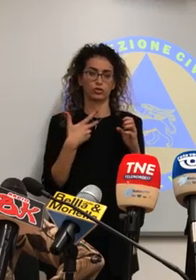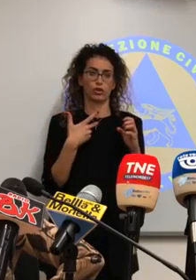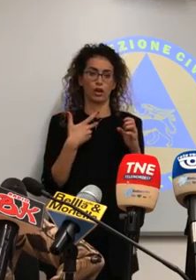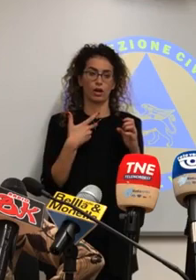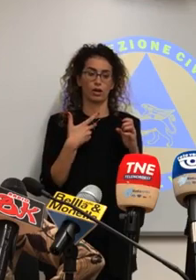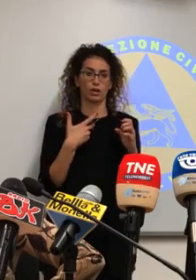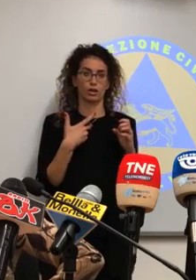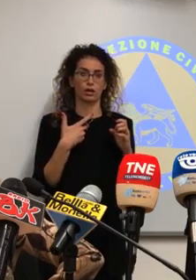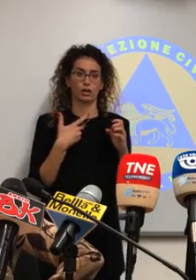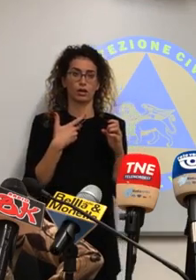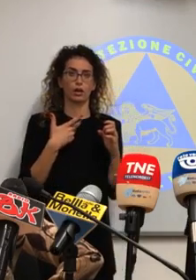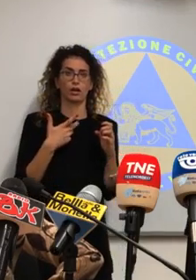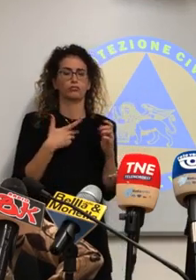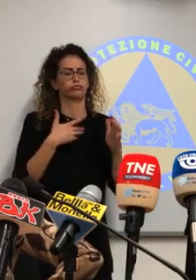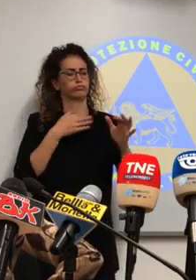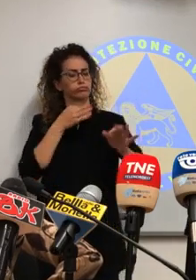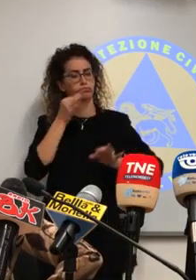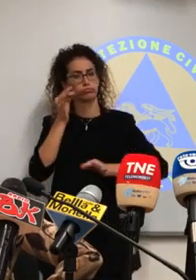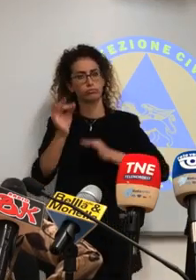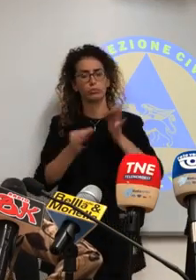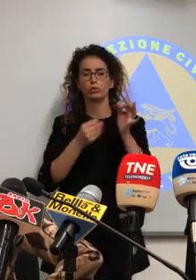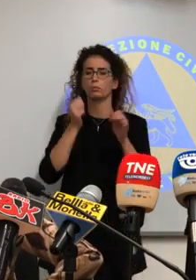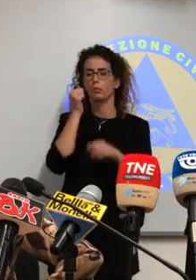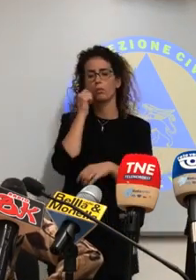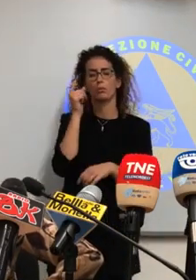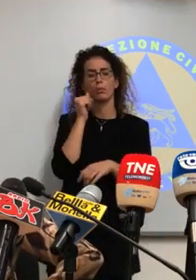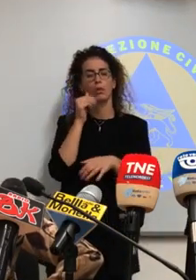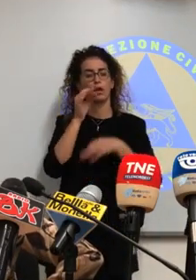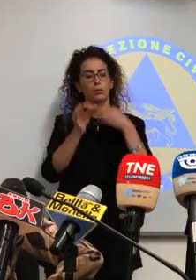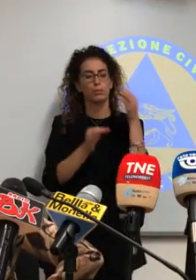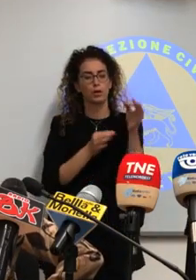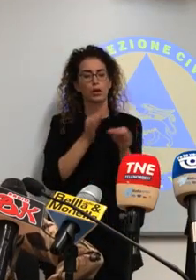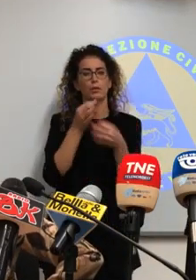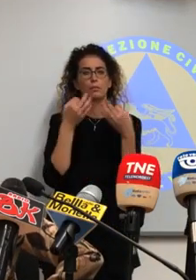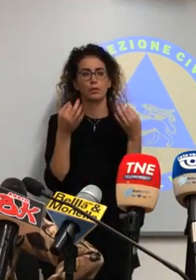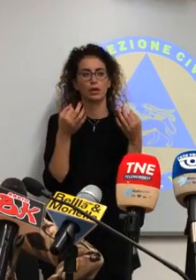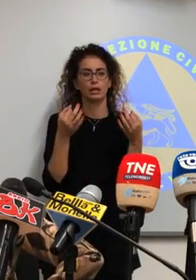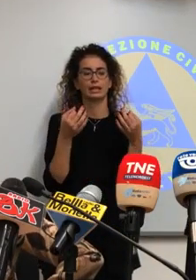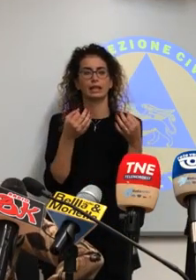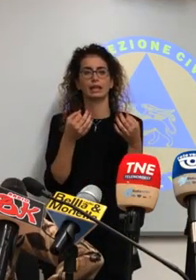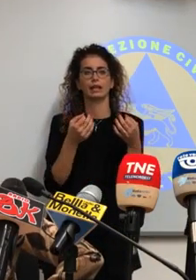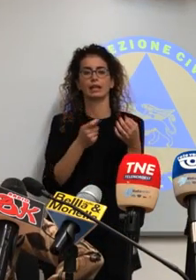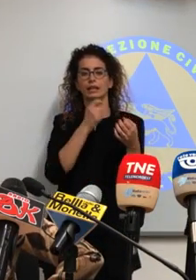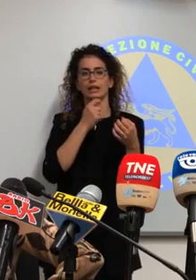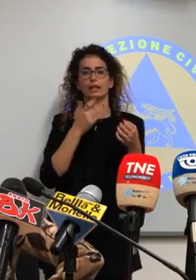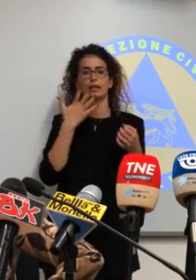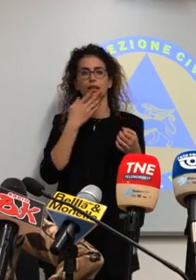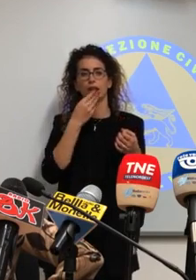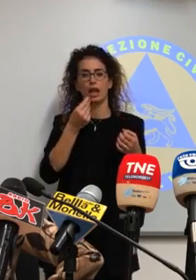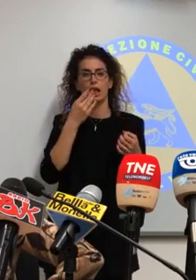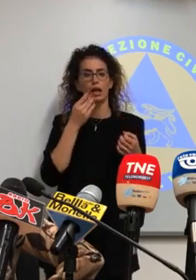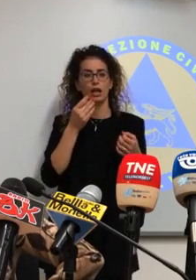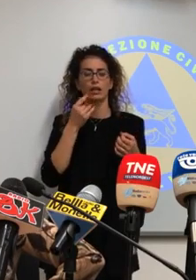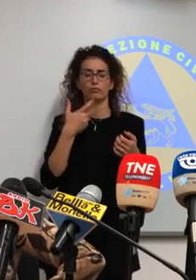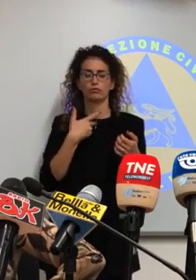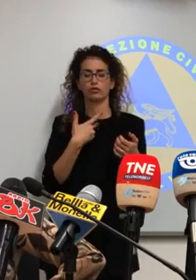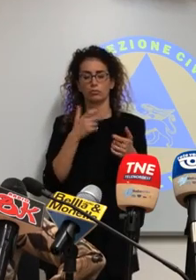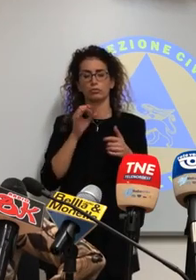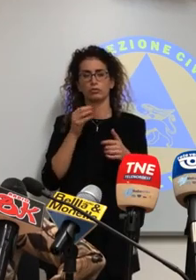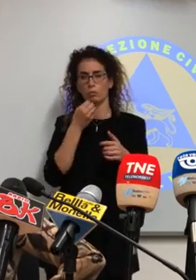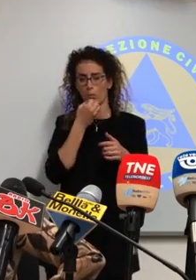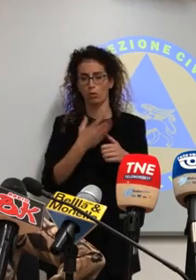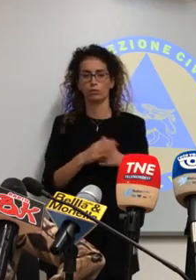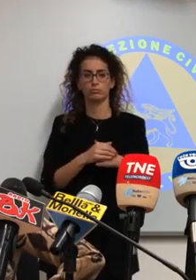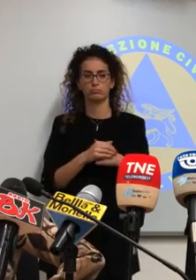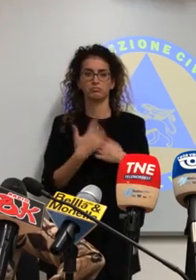disponibilità a spiegare, ad informare anche i genitori per quanto riguarda il test salivare, abbiamo una buona compliance, quindi